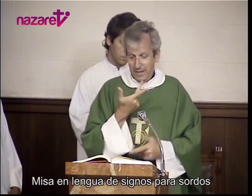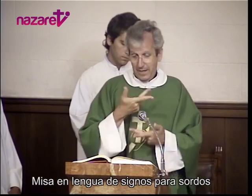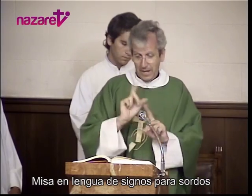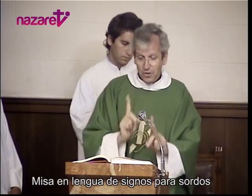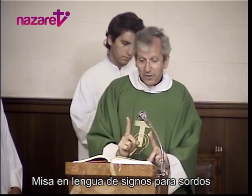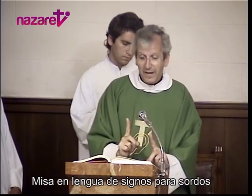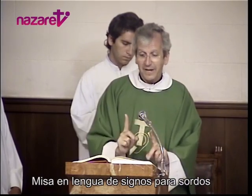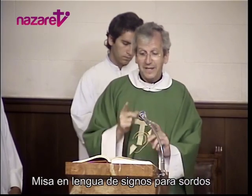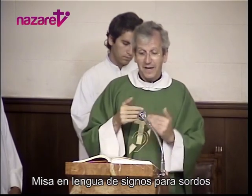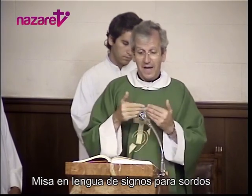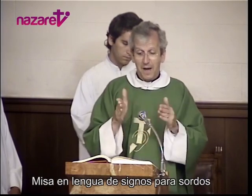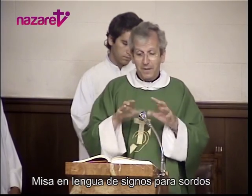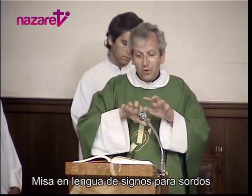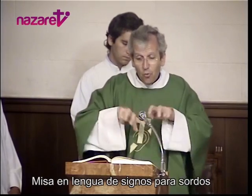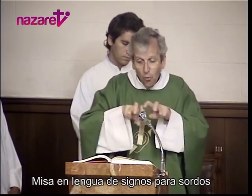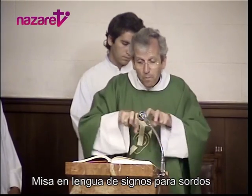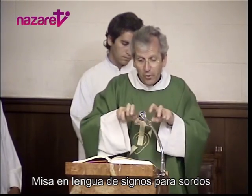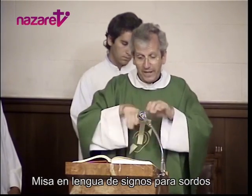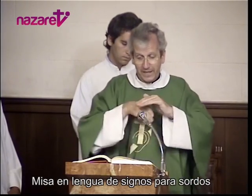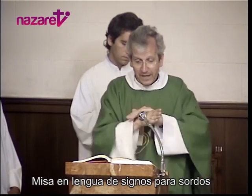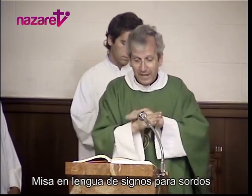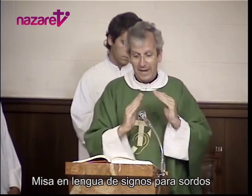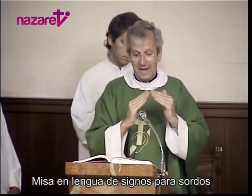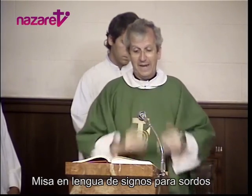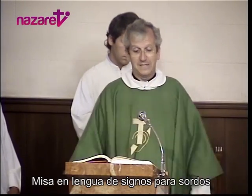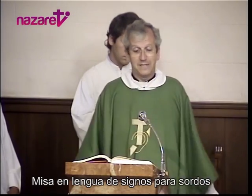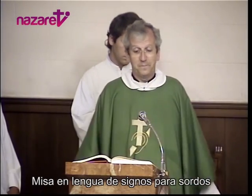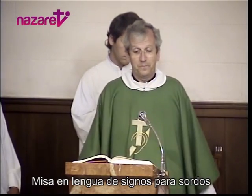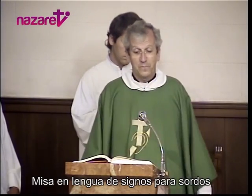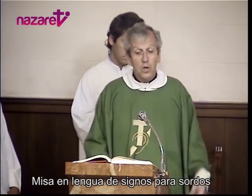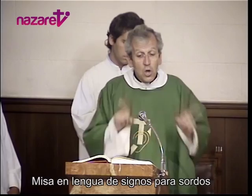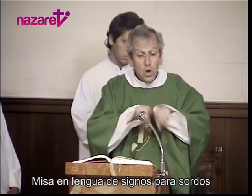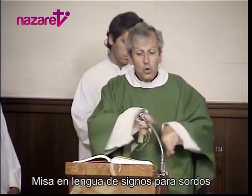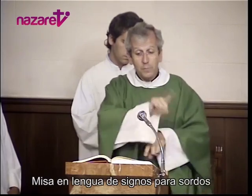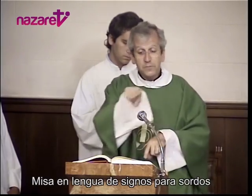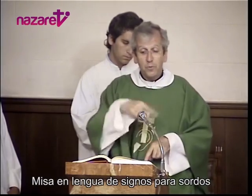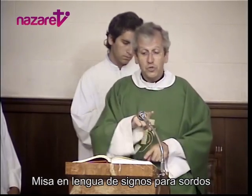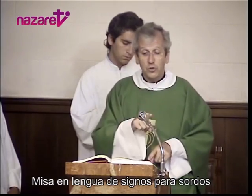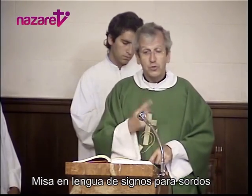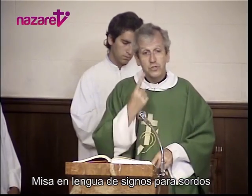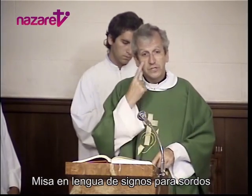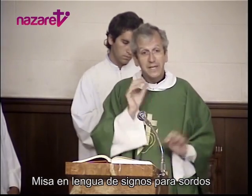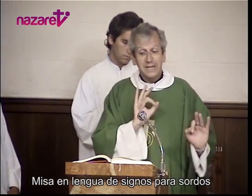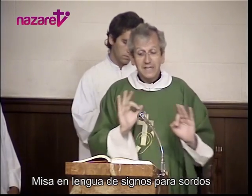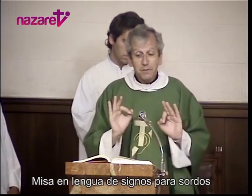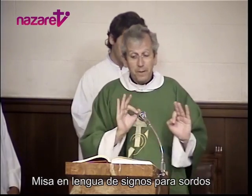y no dejaría abrir un boquete en la casa. Lo mismo vosotros, estad